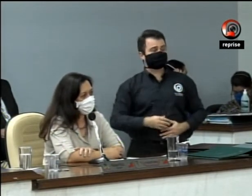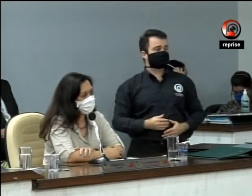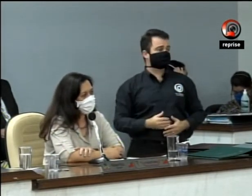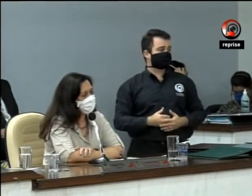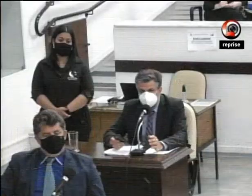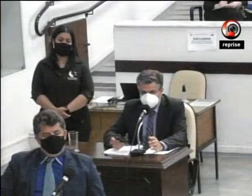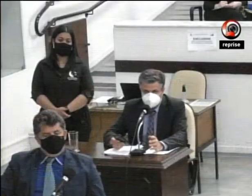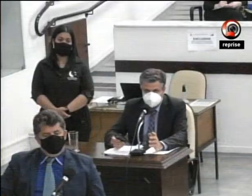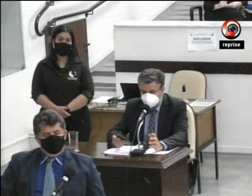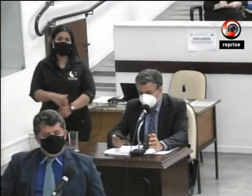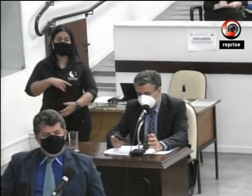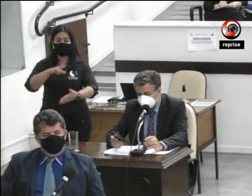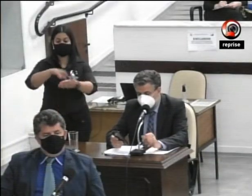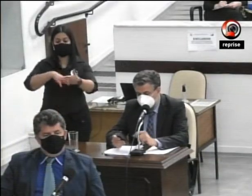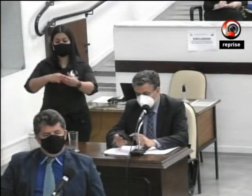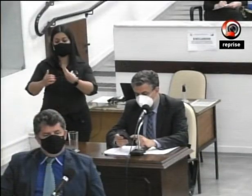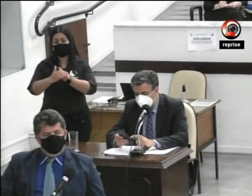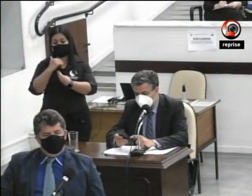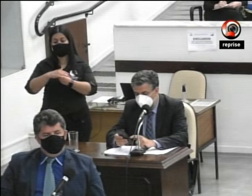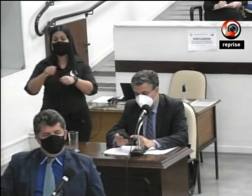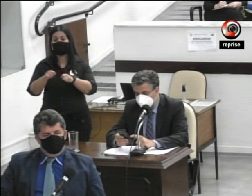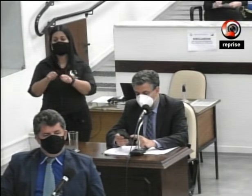documento orientador que foi feito, secretária,